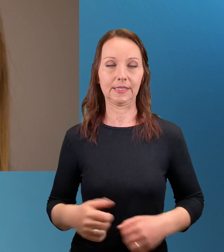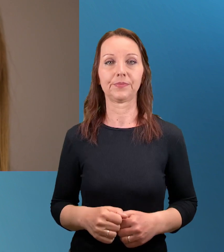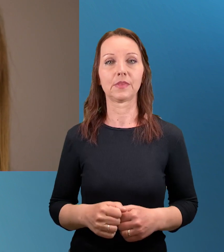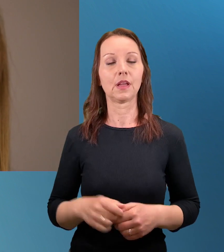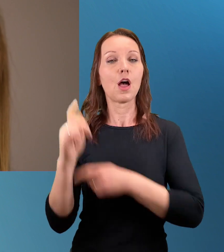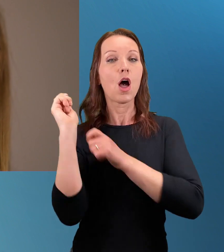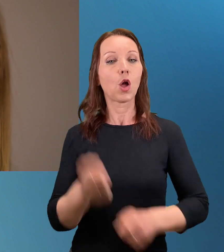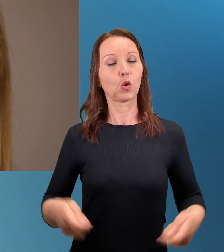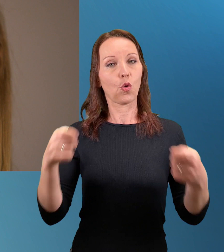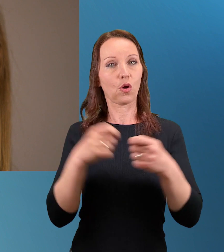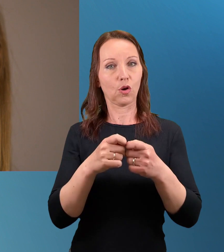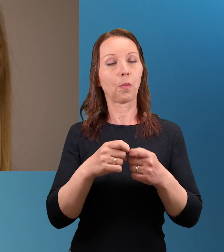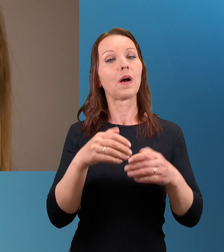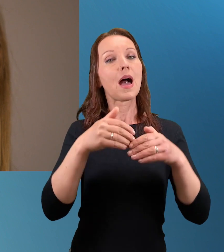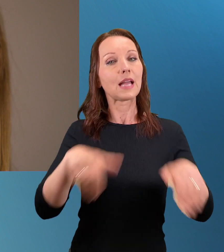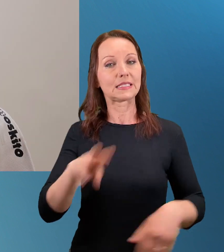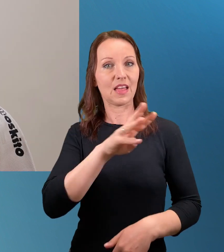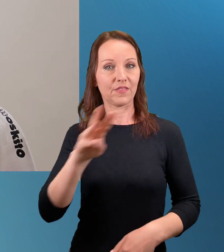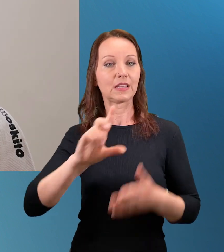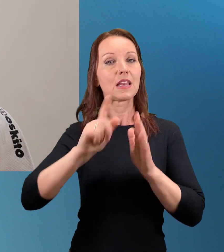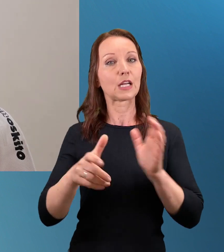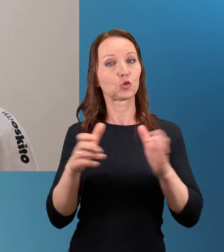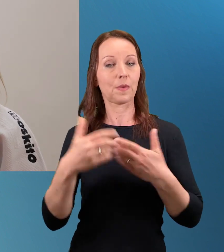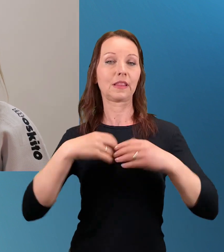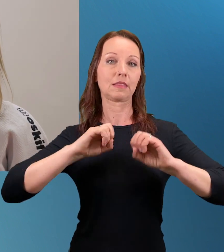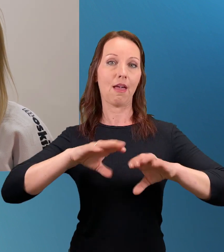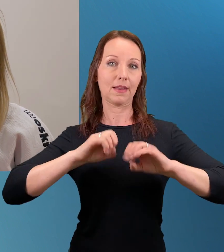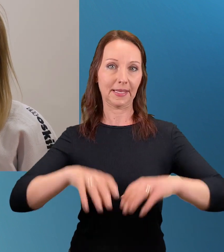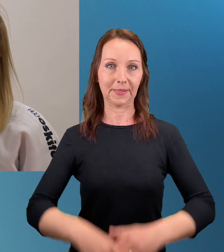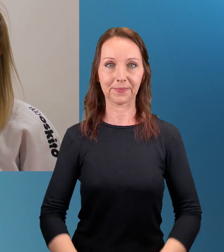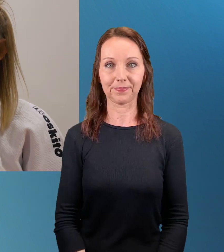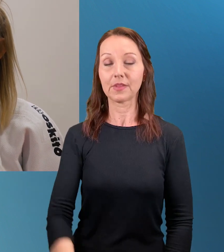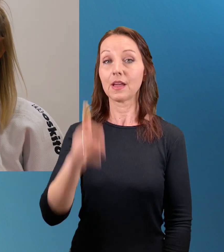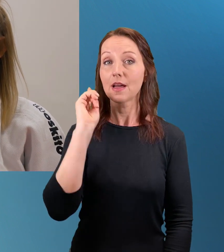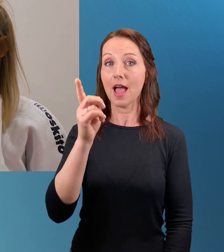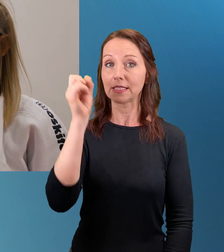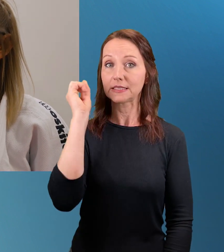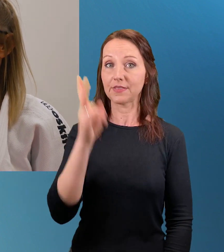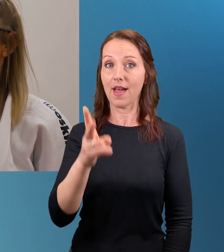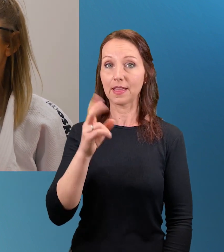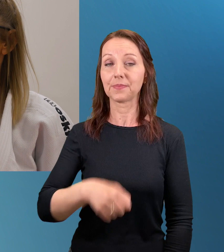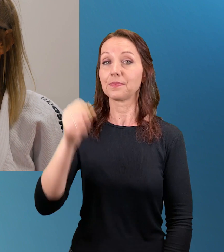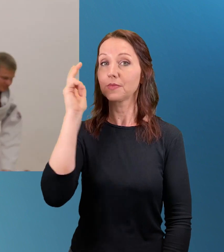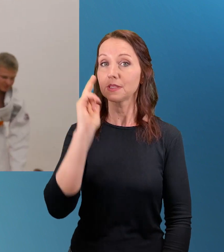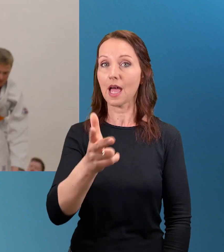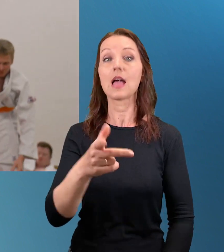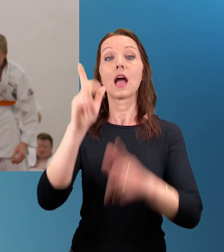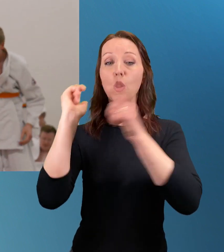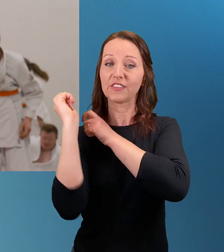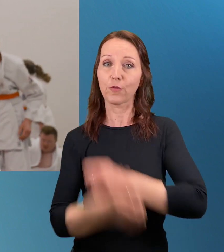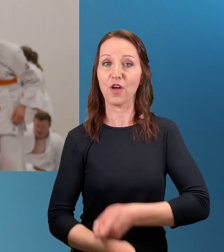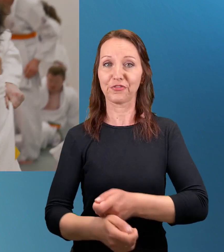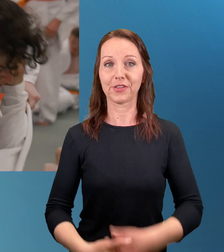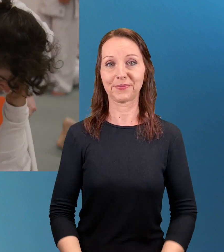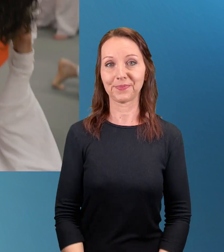-Club Grenzach-Wiel in der Leistungsgruppe. Und eins, zwei, drei und Wurf!